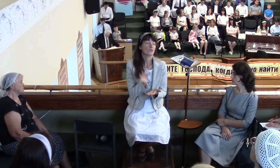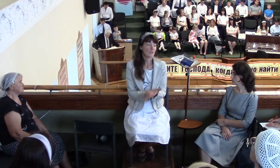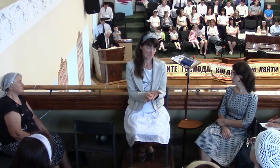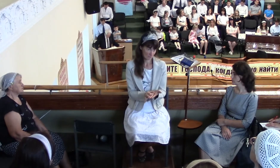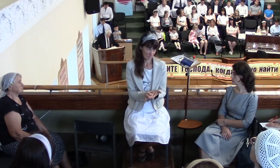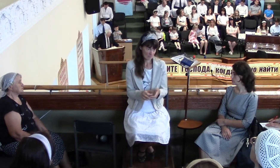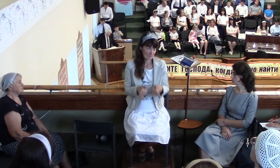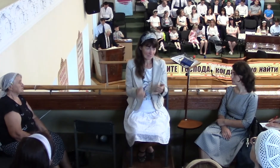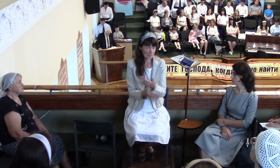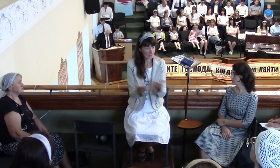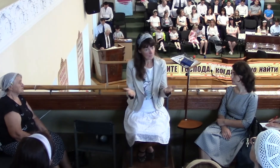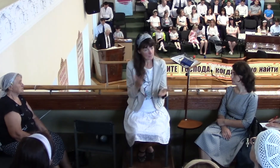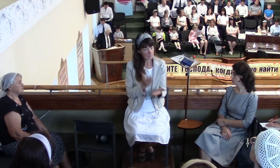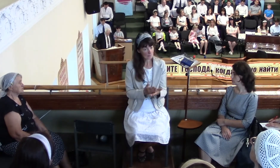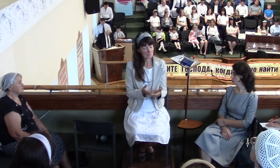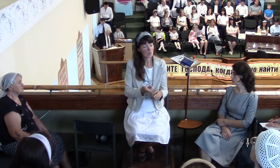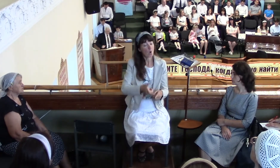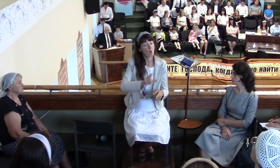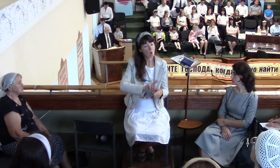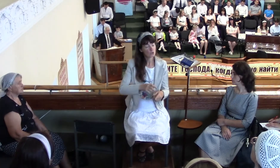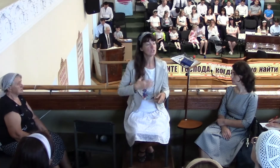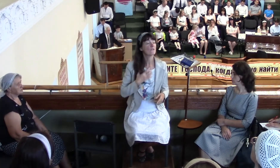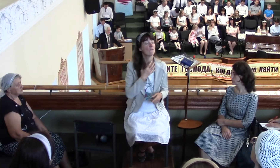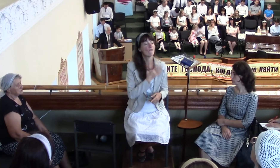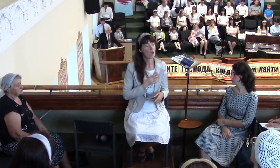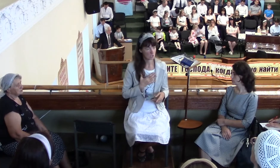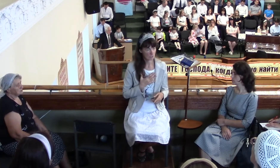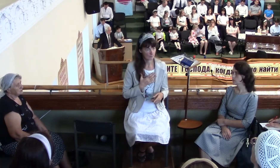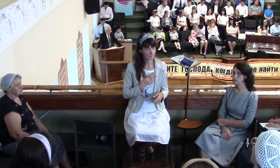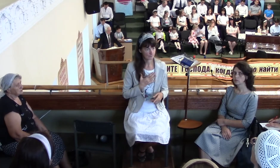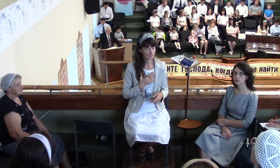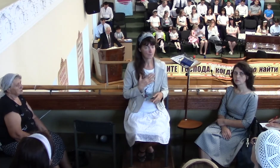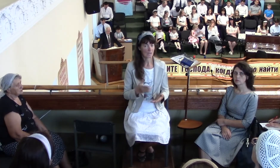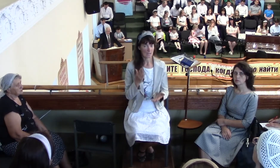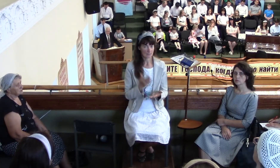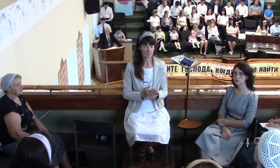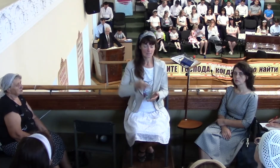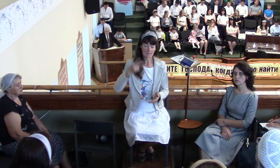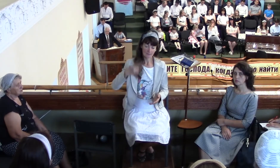сегодня очень важно, во-первых, 26 стих.